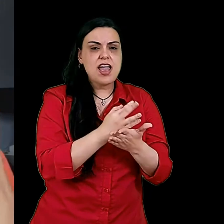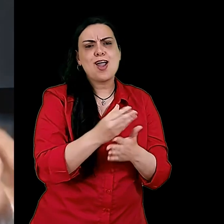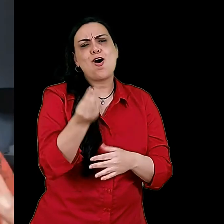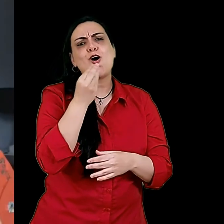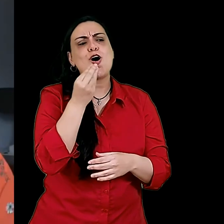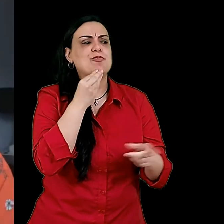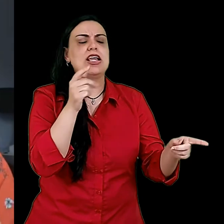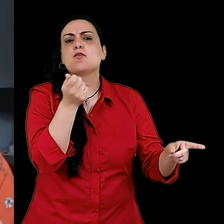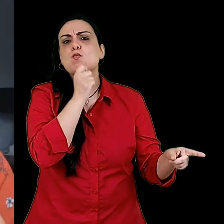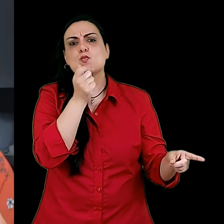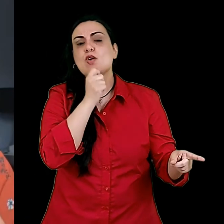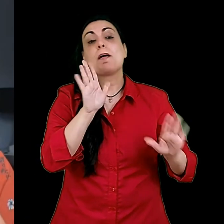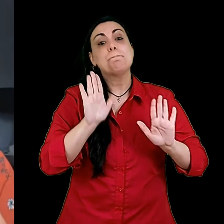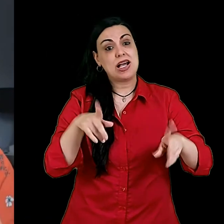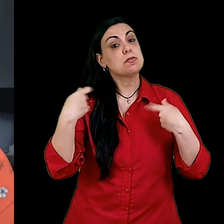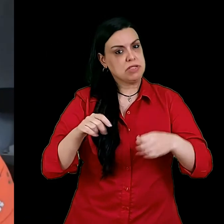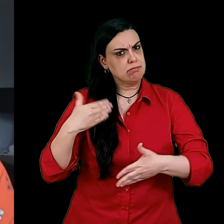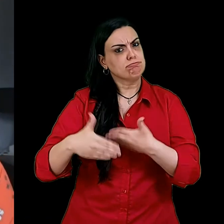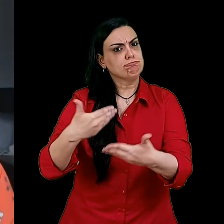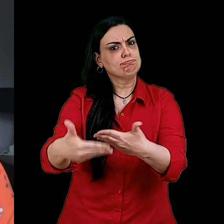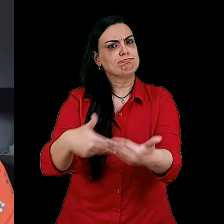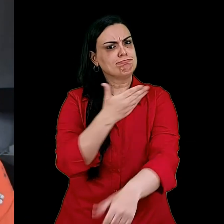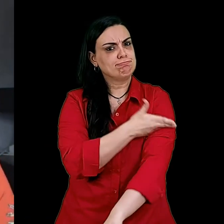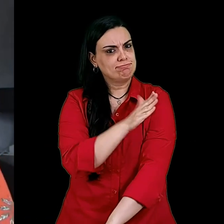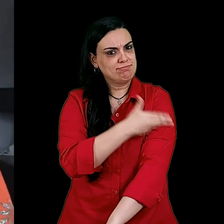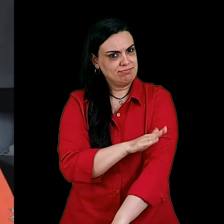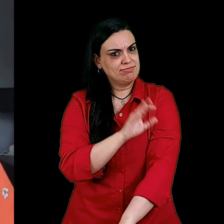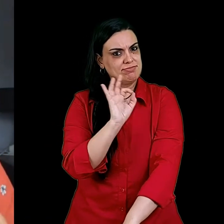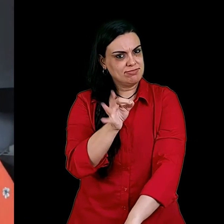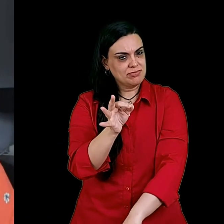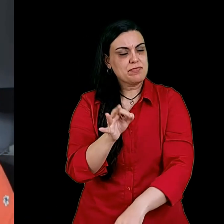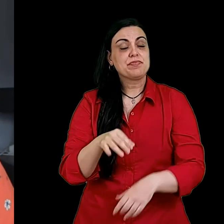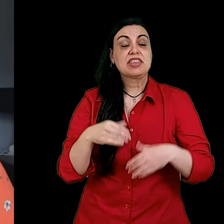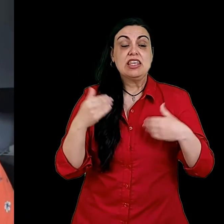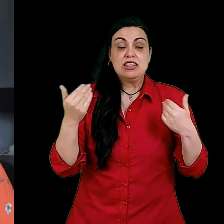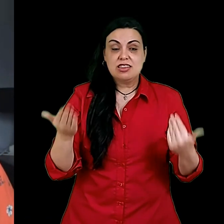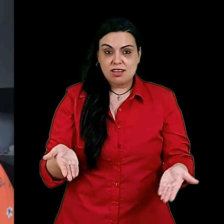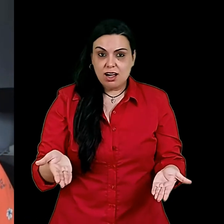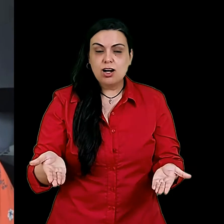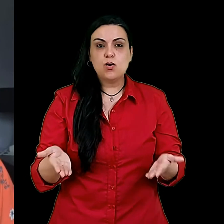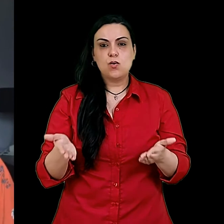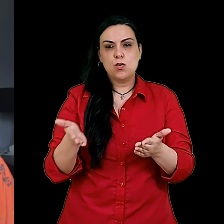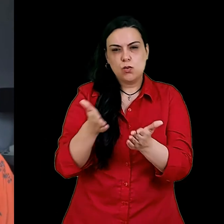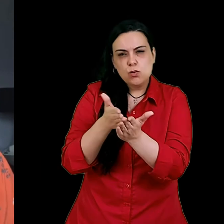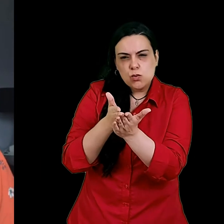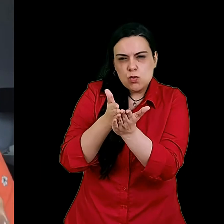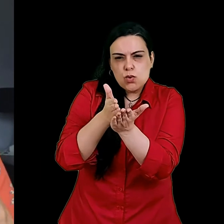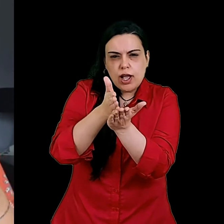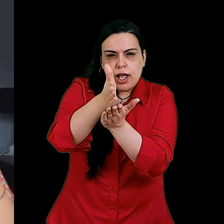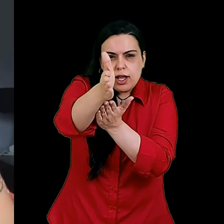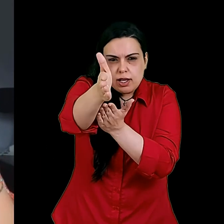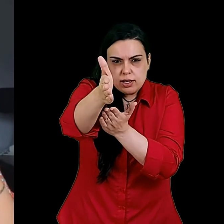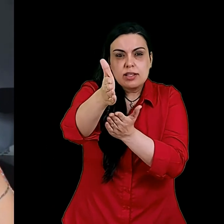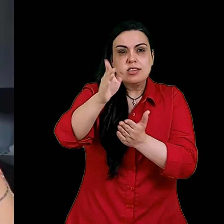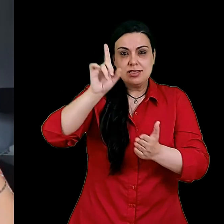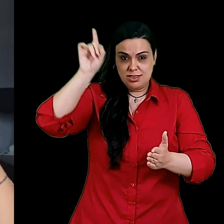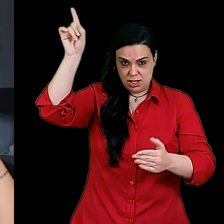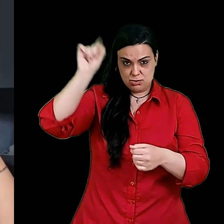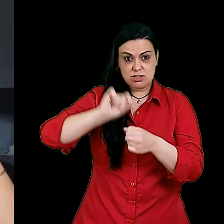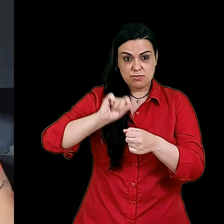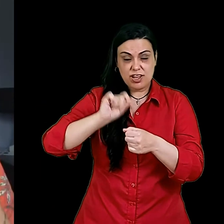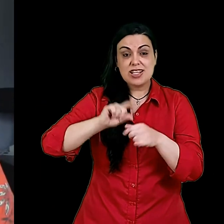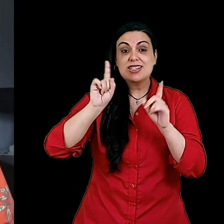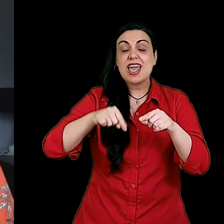uma fé que ele, obviamente, ainda não tem, mas precisa desenvolver. E